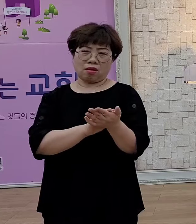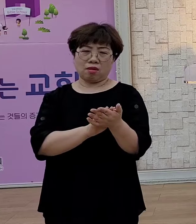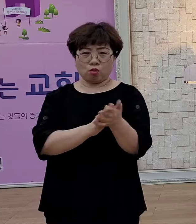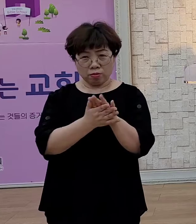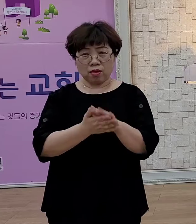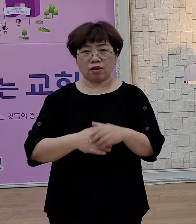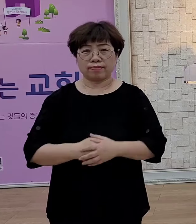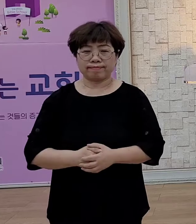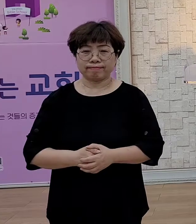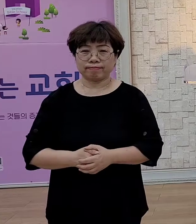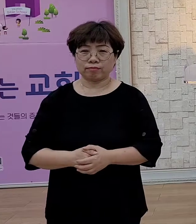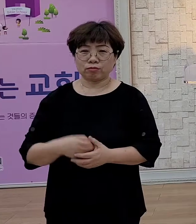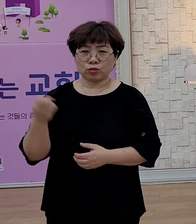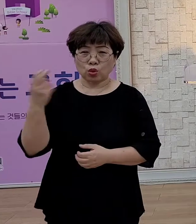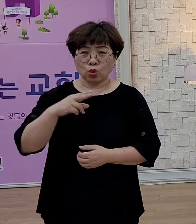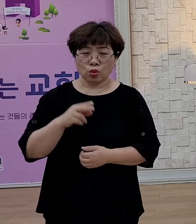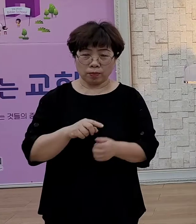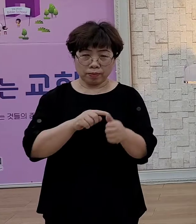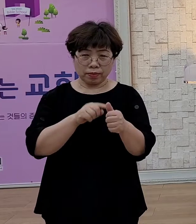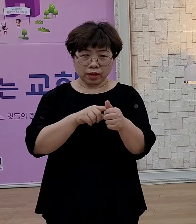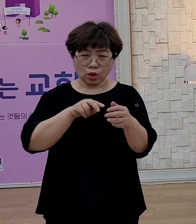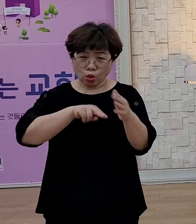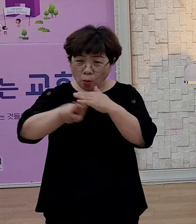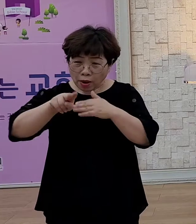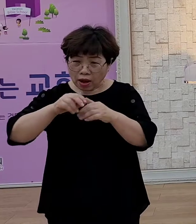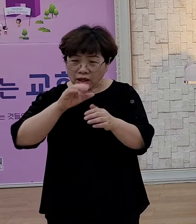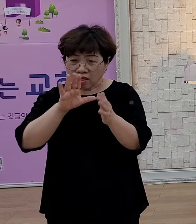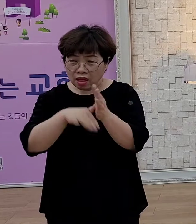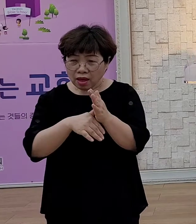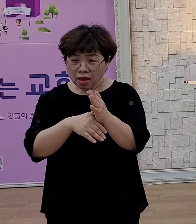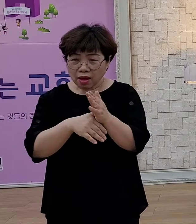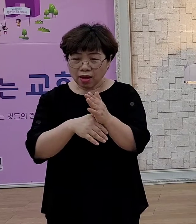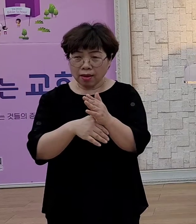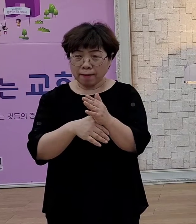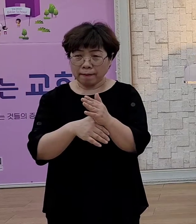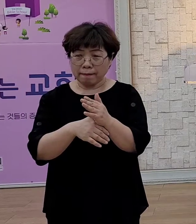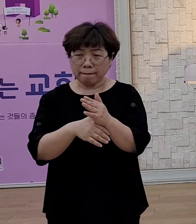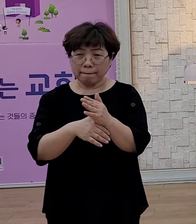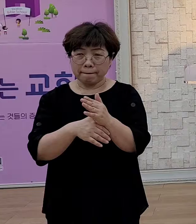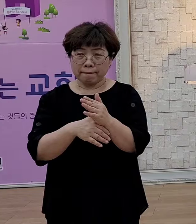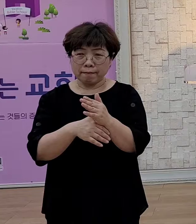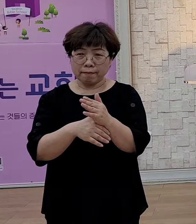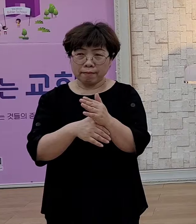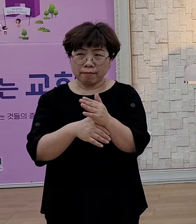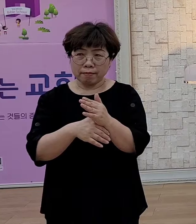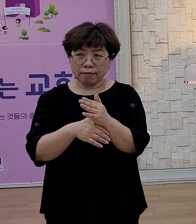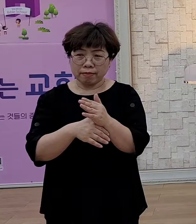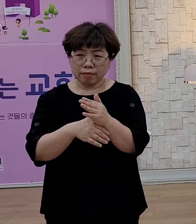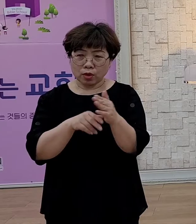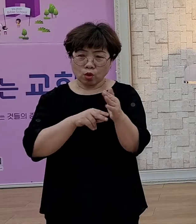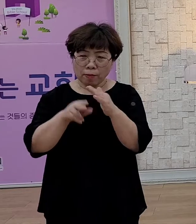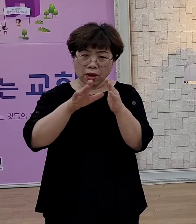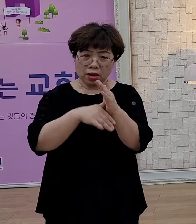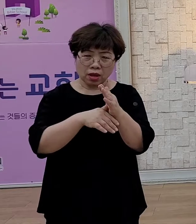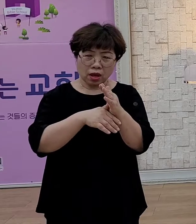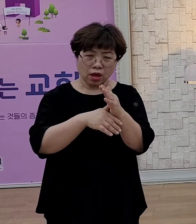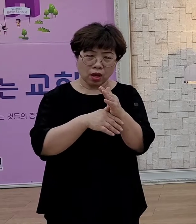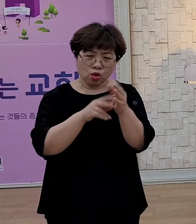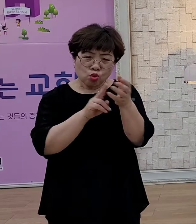심지어 다윗이 도망을 가다가 숨을 데가 없어가지고 어디까지 갔냐면은 이스라엘과 가장 적대국이